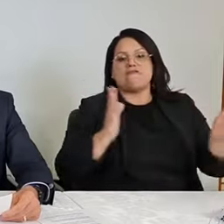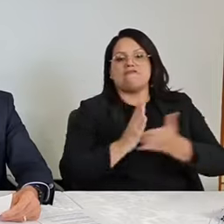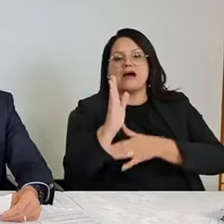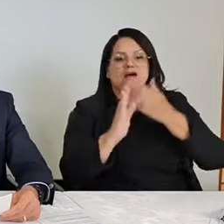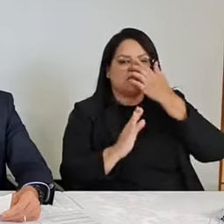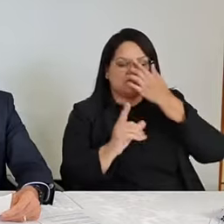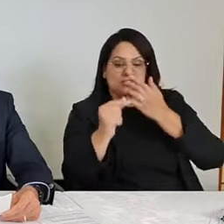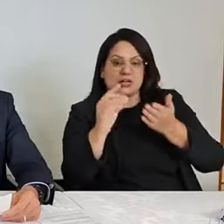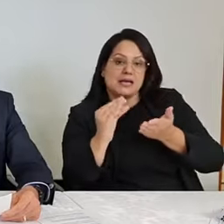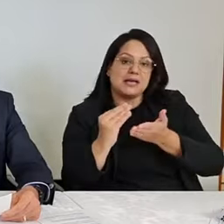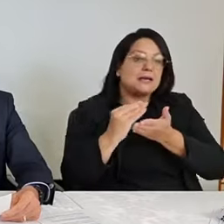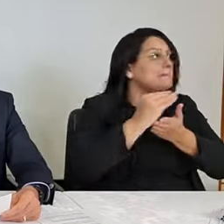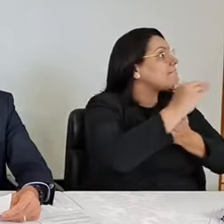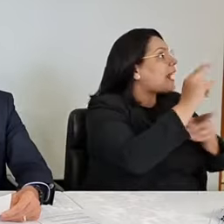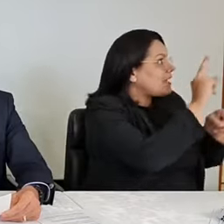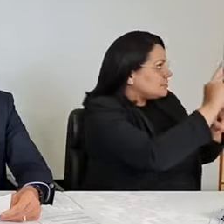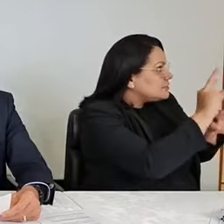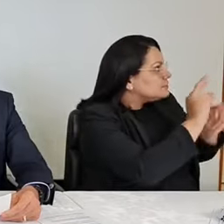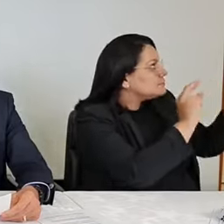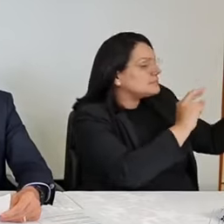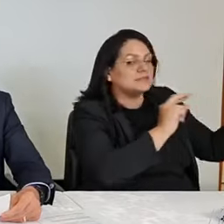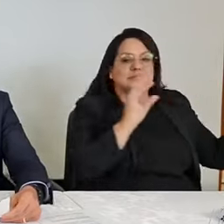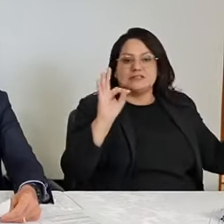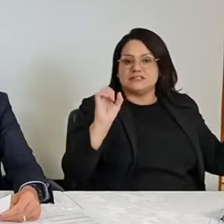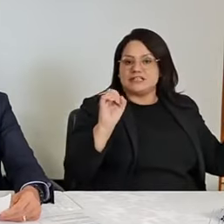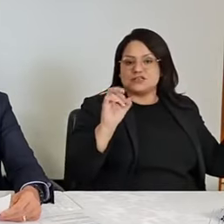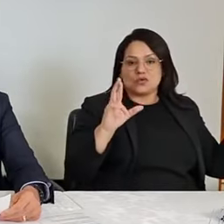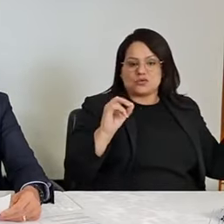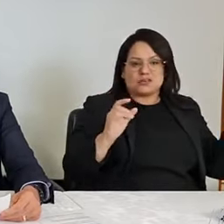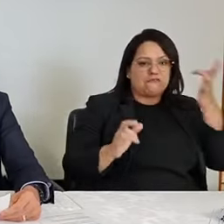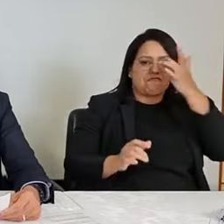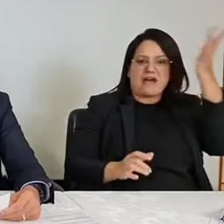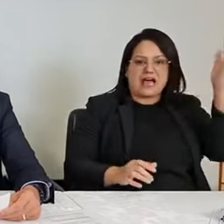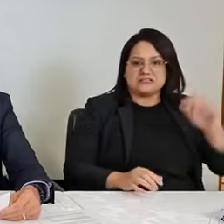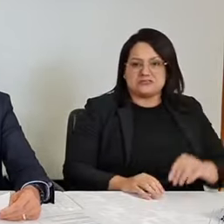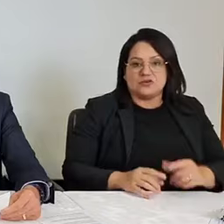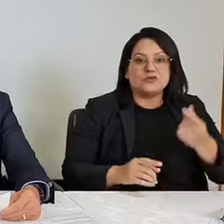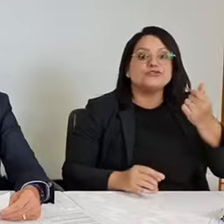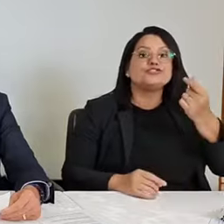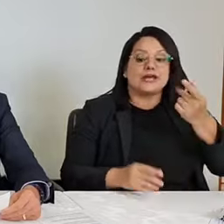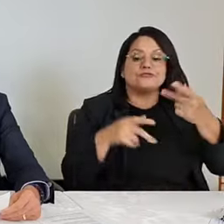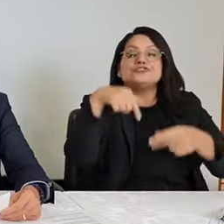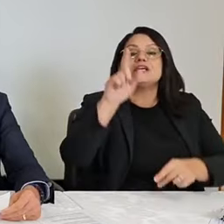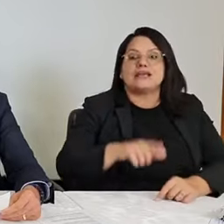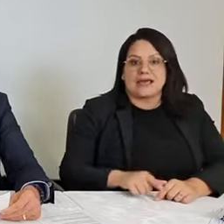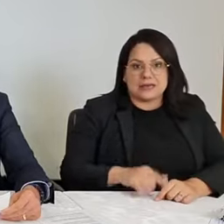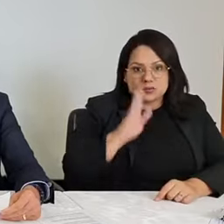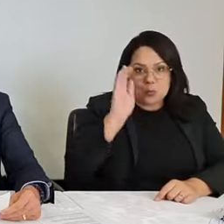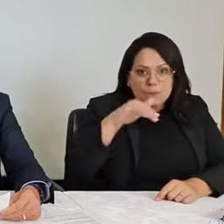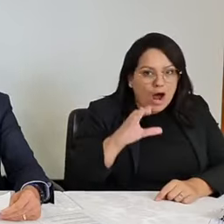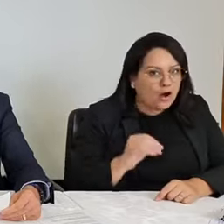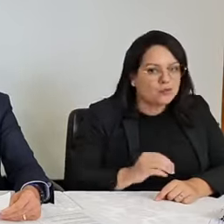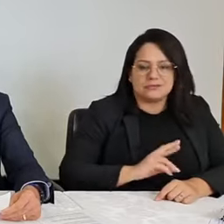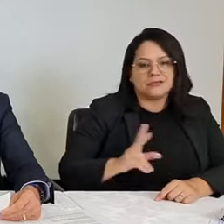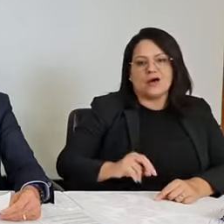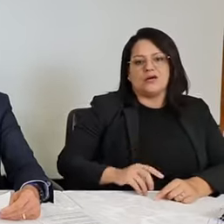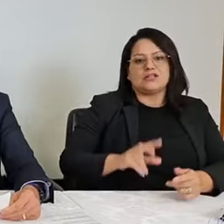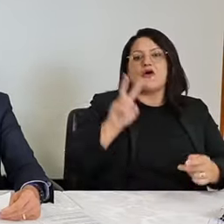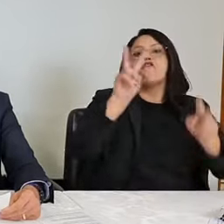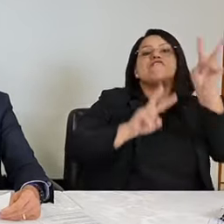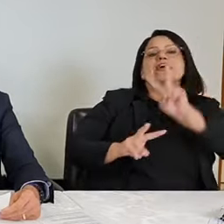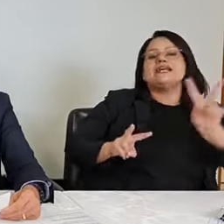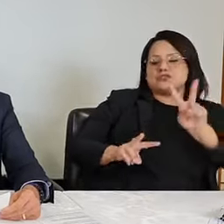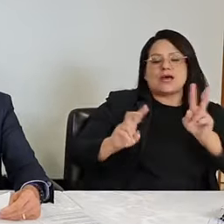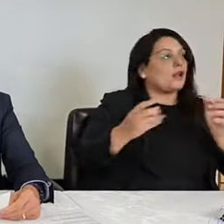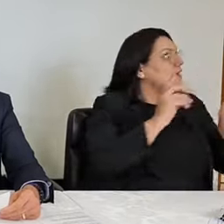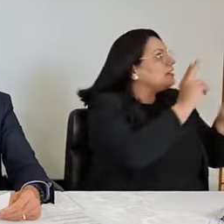banco lá emprestava e o Tesouro garantia. Muito fácil para o banco aprovar. Ou seja, o dinheiro do próprio trabalhador aqui. Dinheiro, ou seja, por exemplo, a Venezuela não pagou, quem